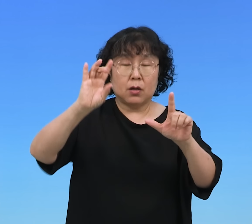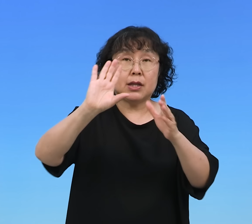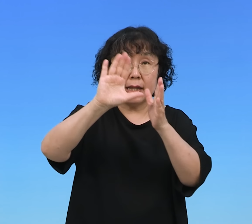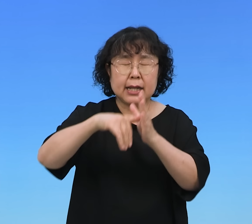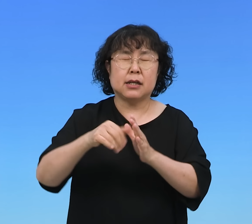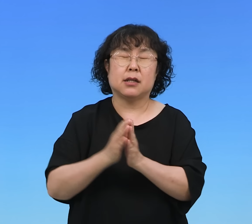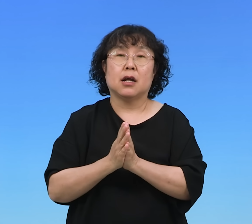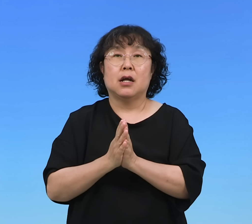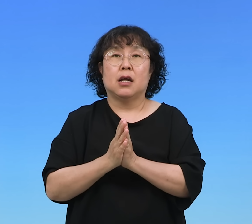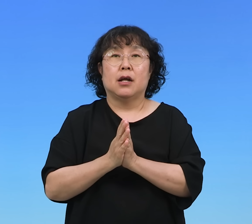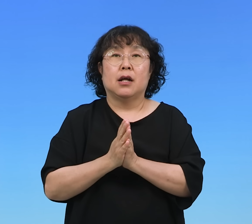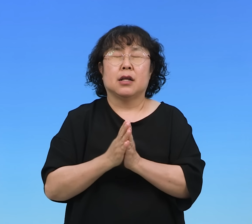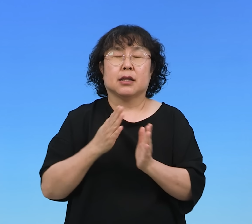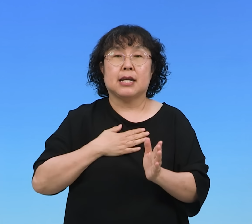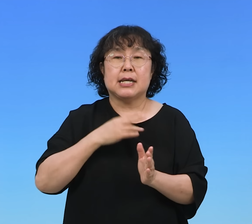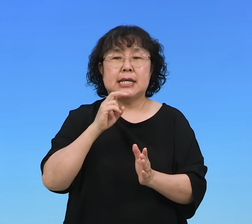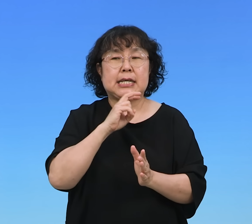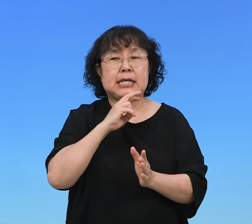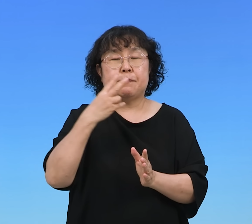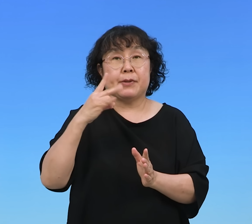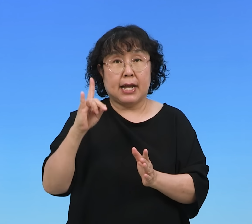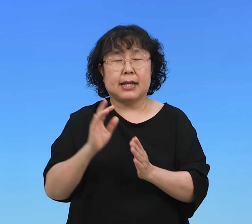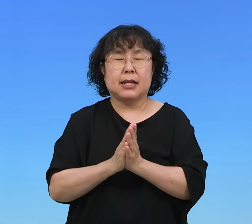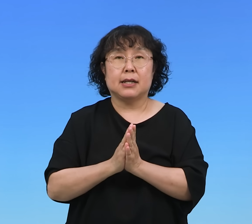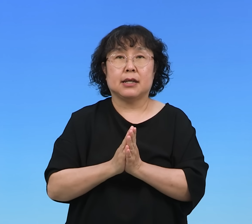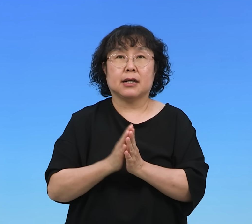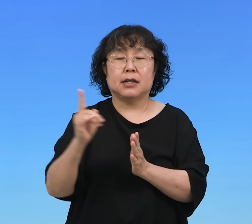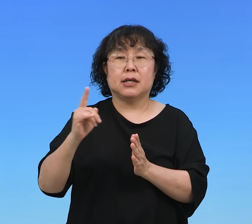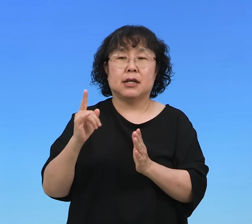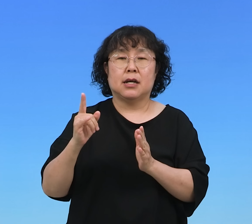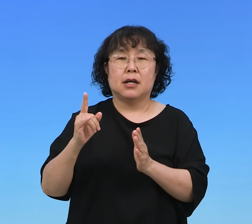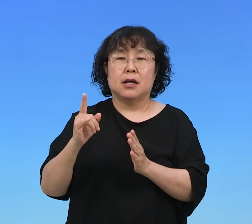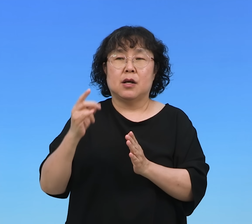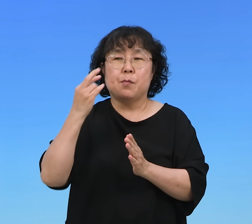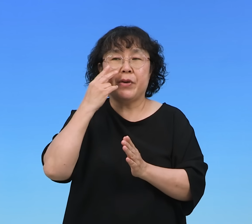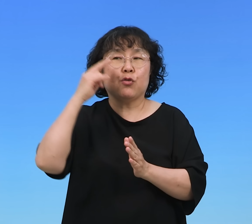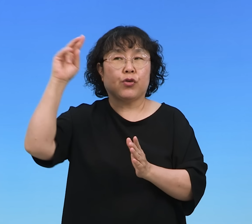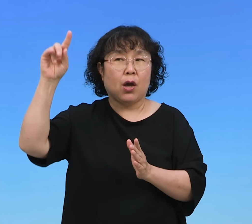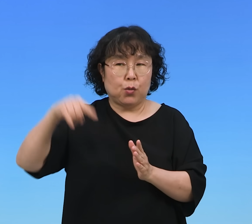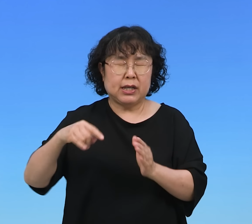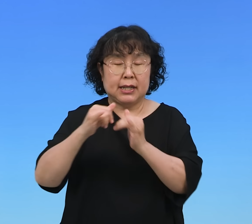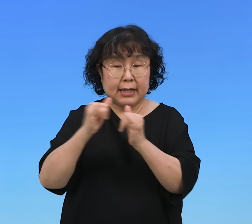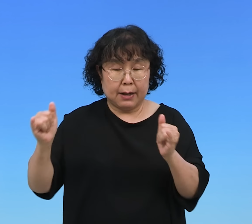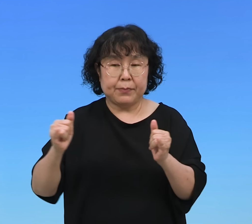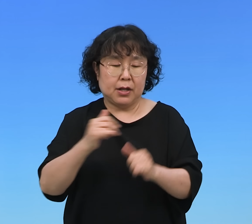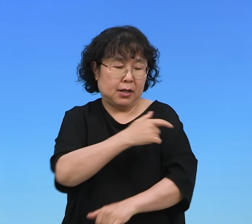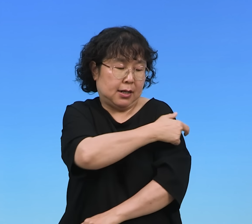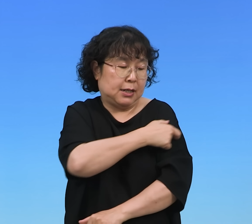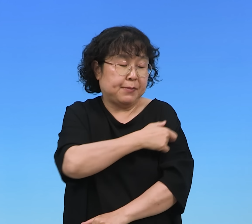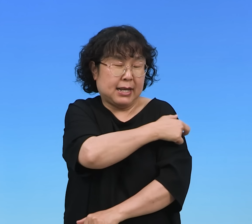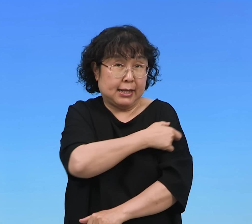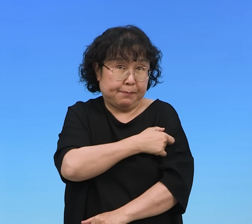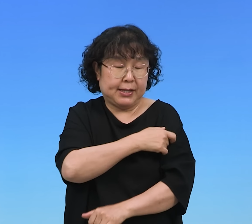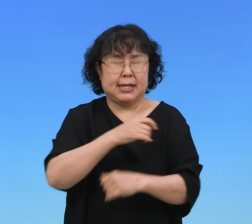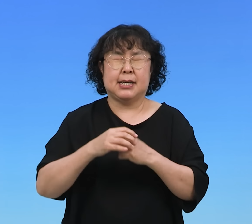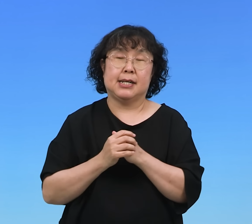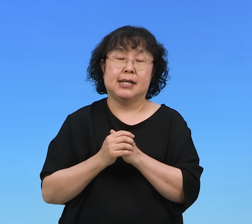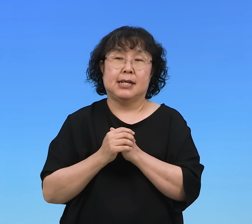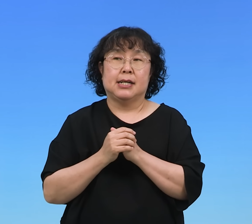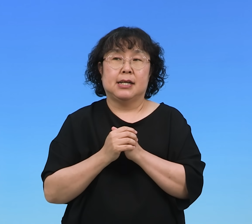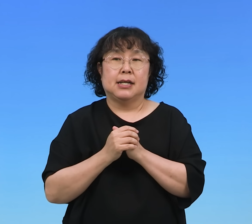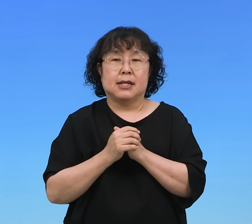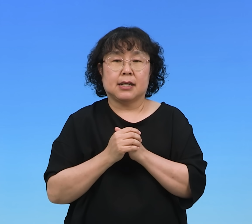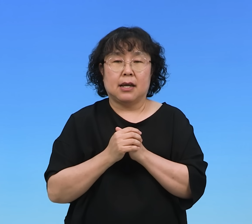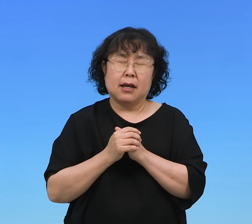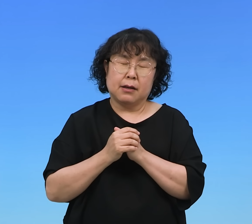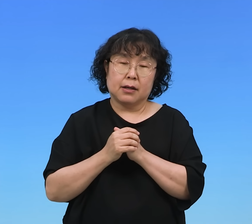제가 20대였는데 이민 오신 집사님들 얘기 들을 때 이런 얘기 많이 들었습니다. 나는 태평양 건널 때